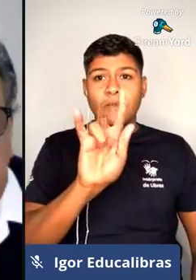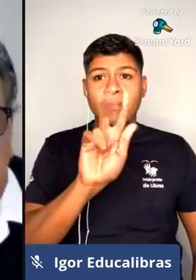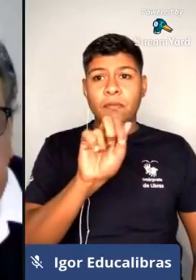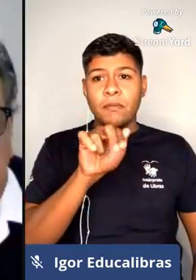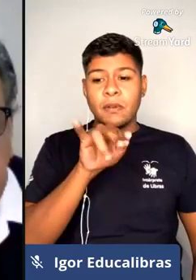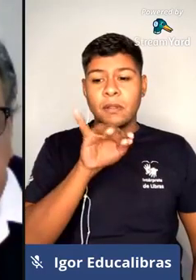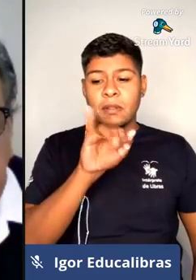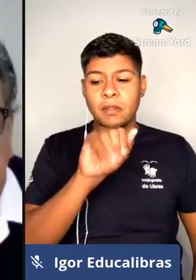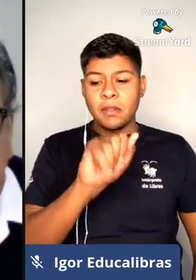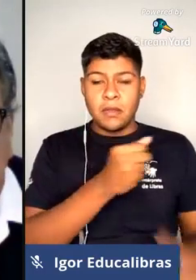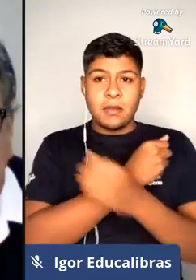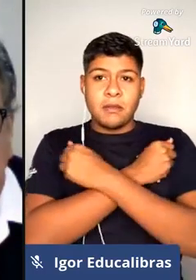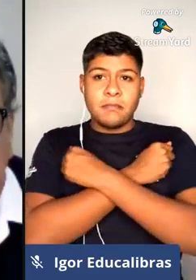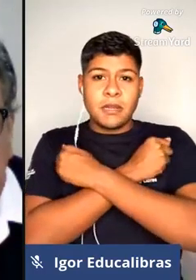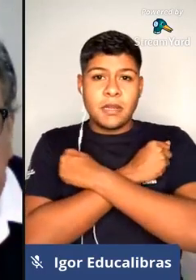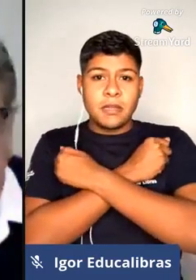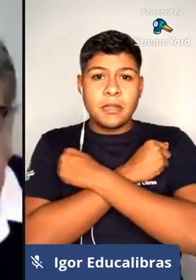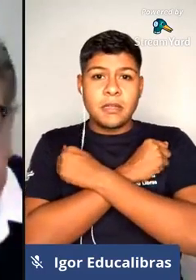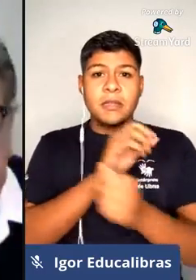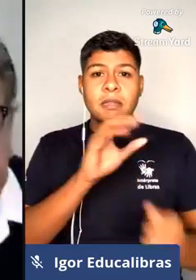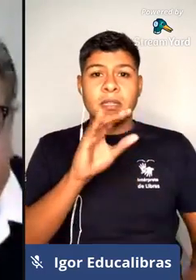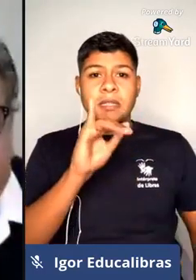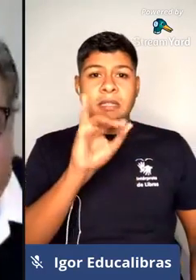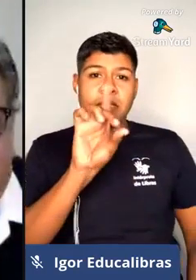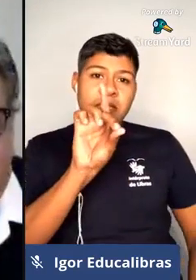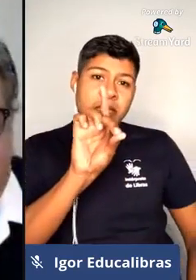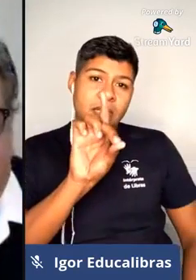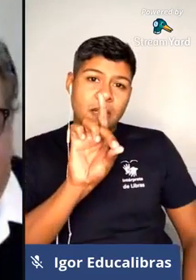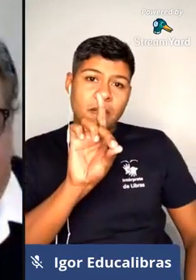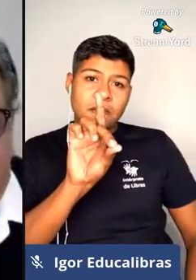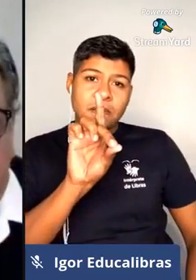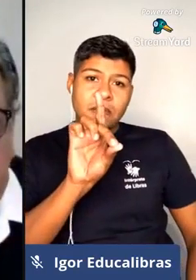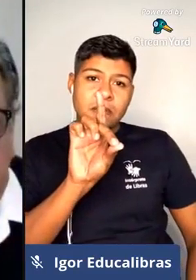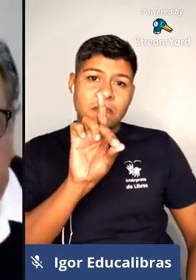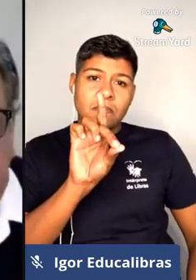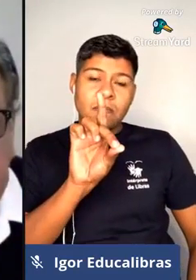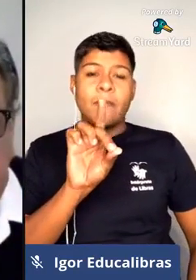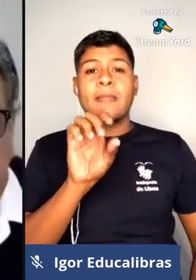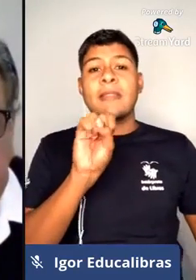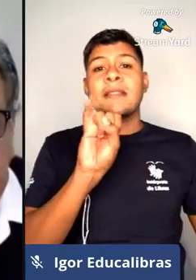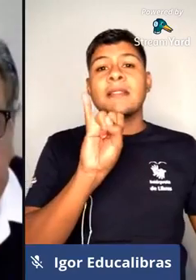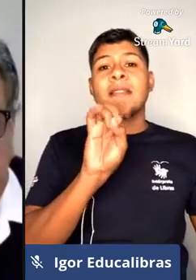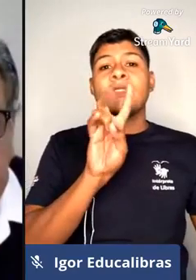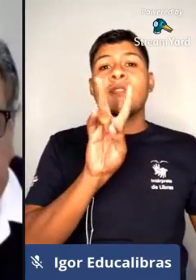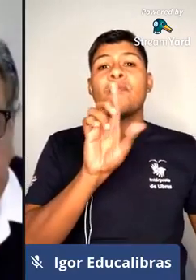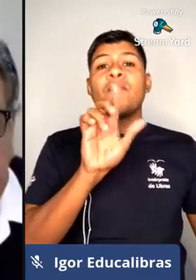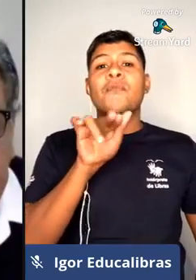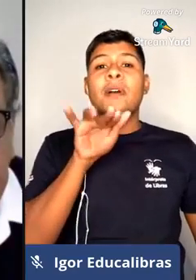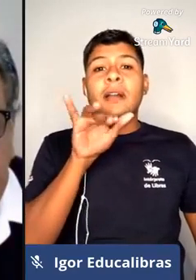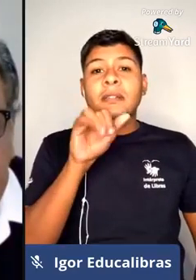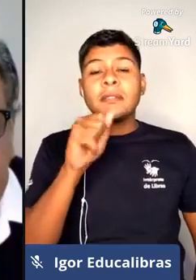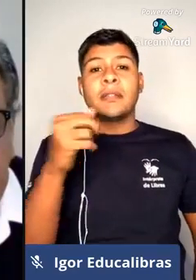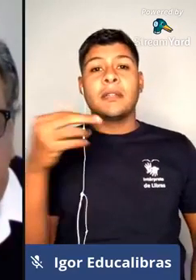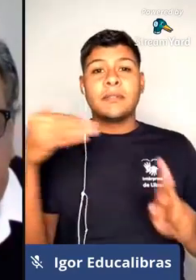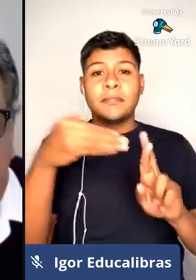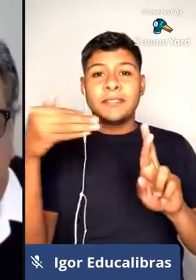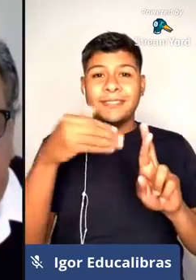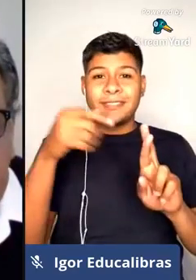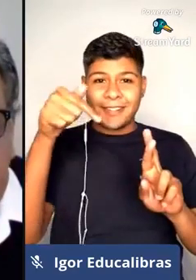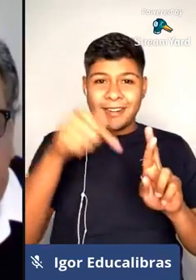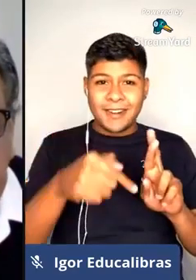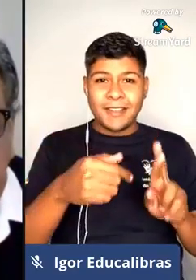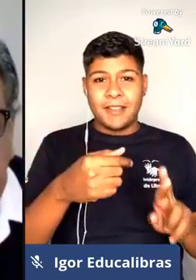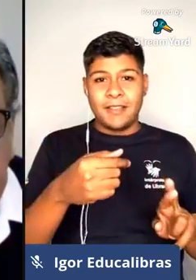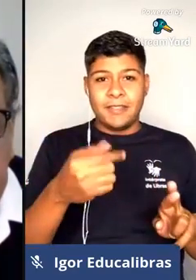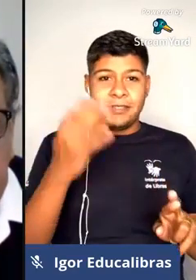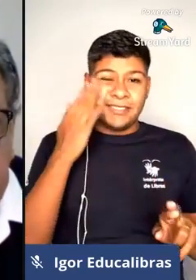um abraço. O Sidney Tobias. Oi, Silvana. Né, a Silvana querida, né, uma referência aqui, foi uma das primeiras a